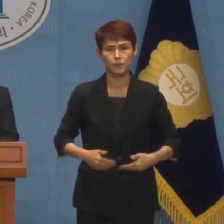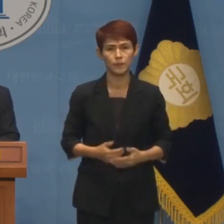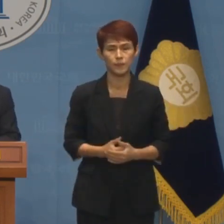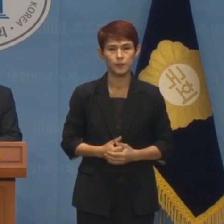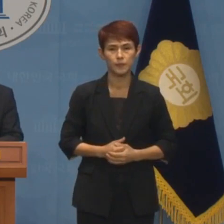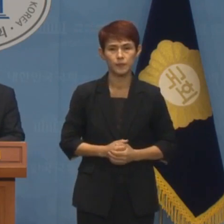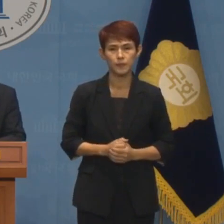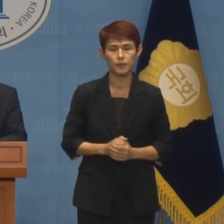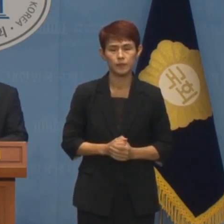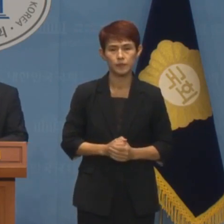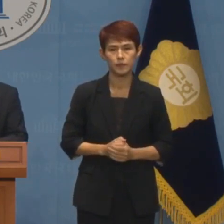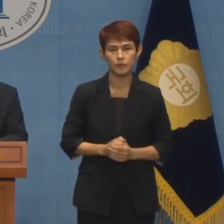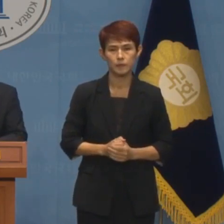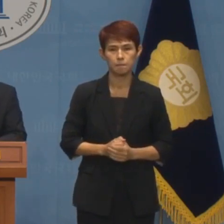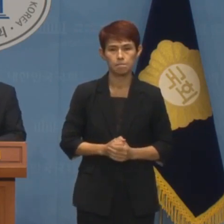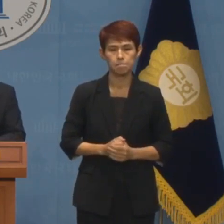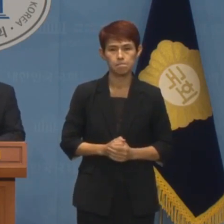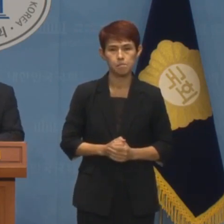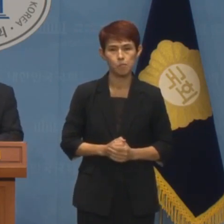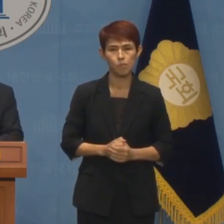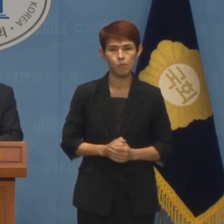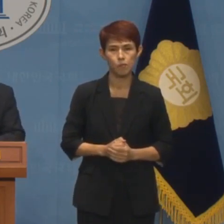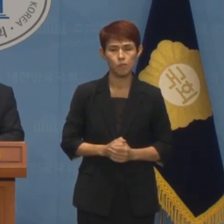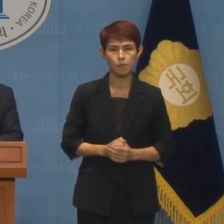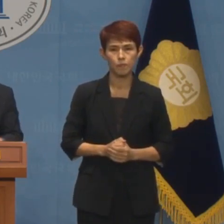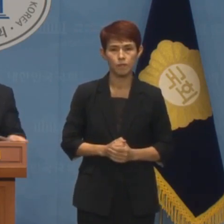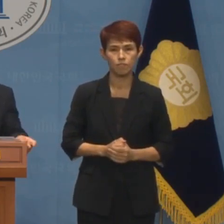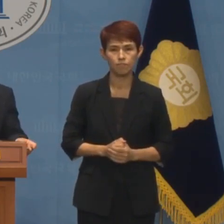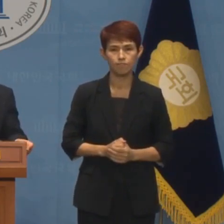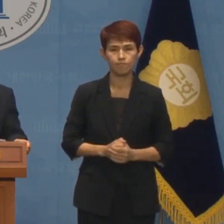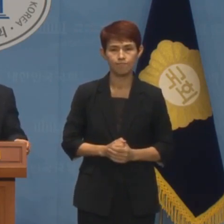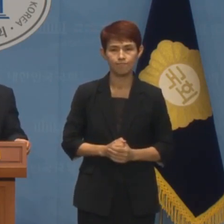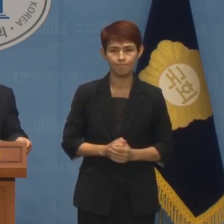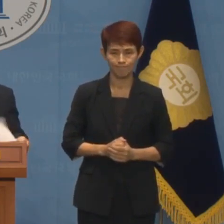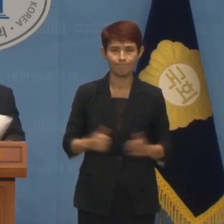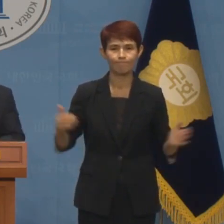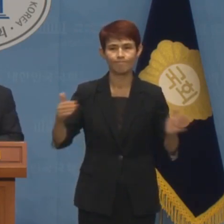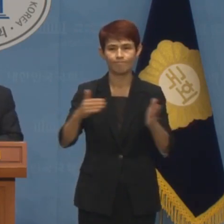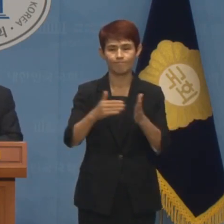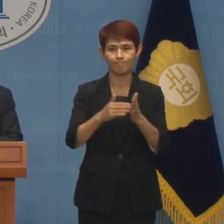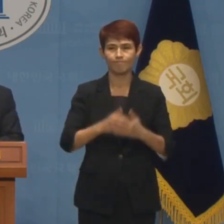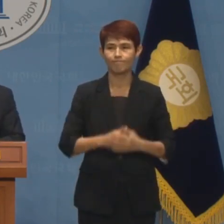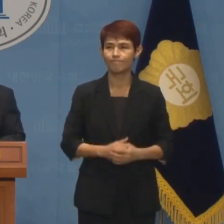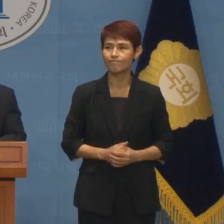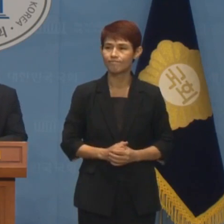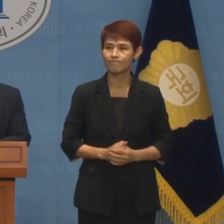드립니다. 예, 이상입니다.